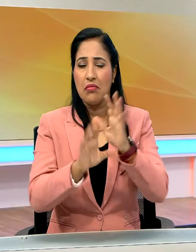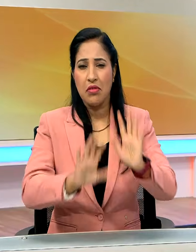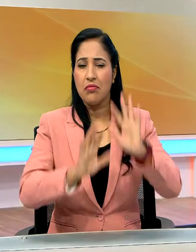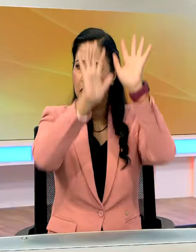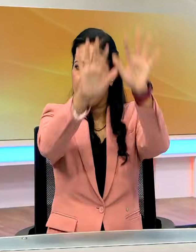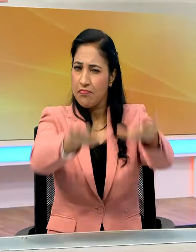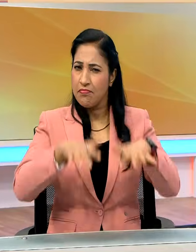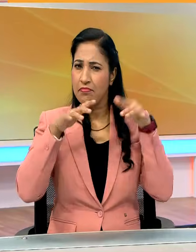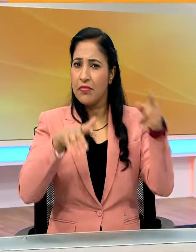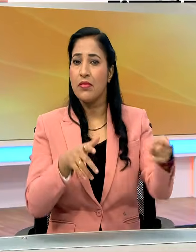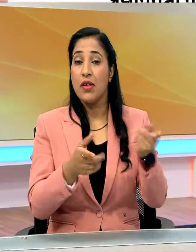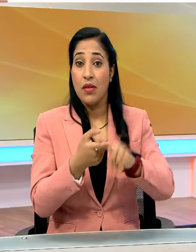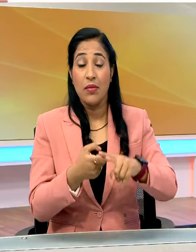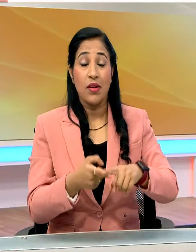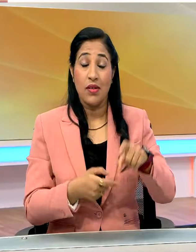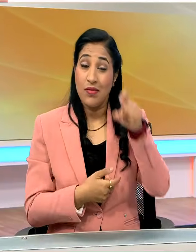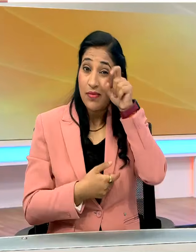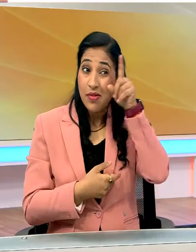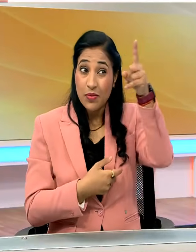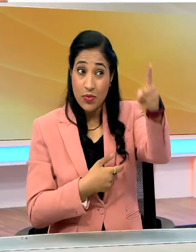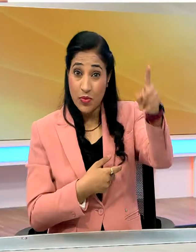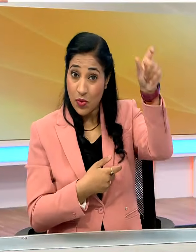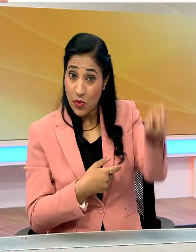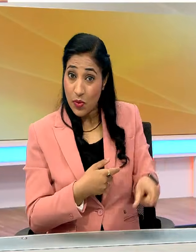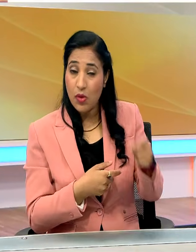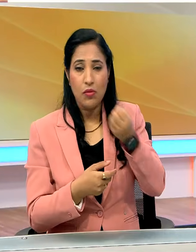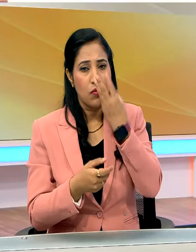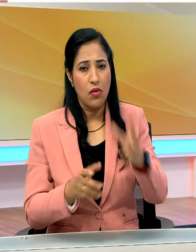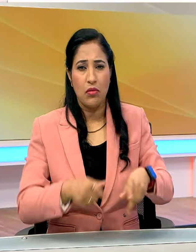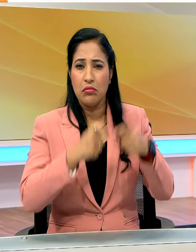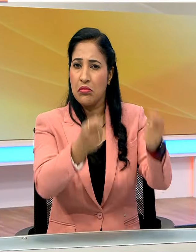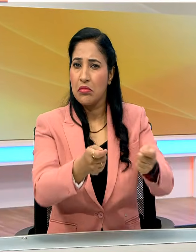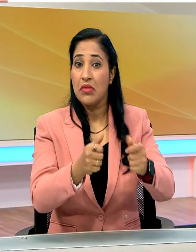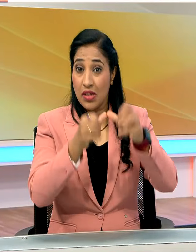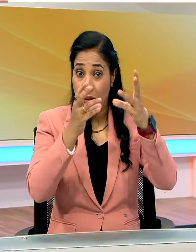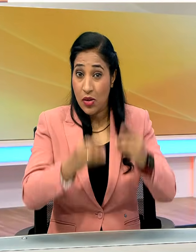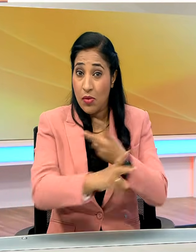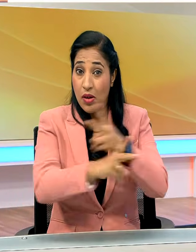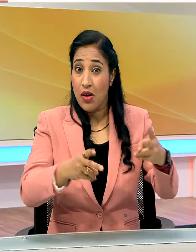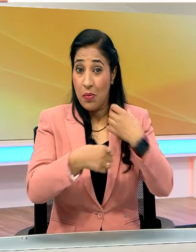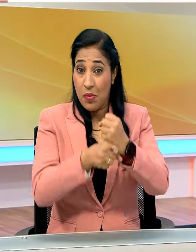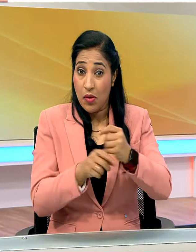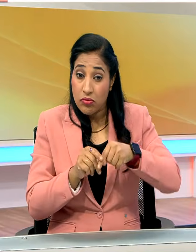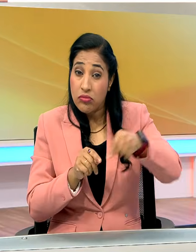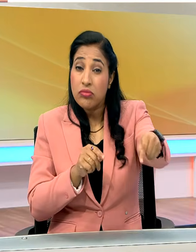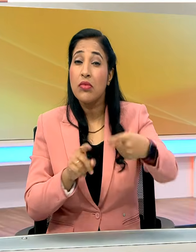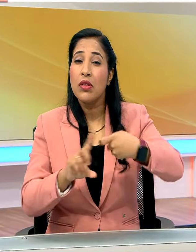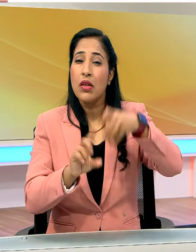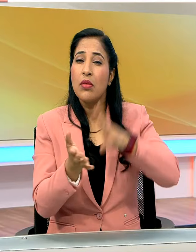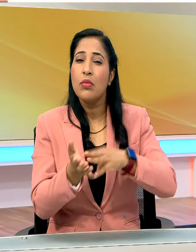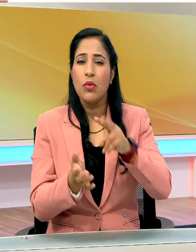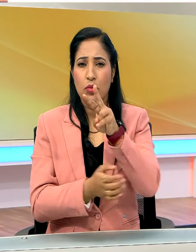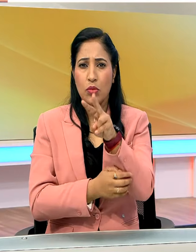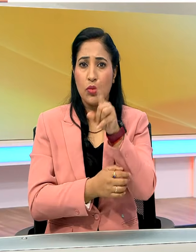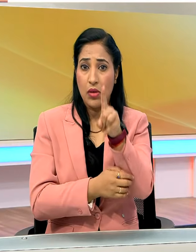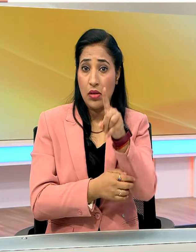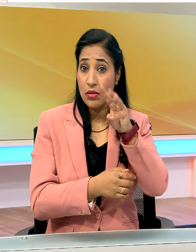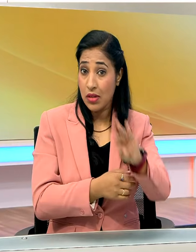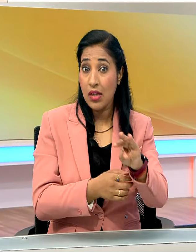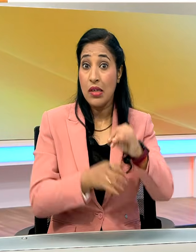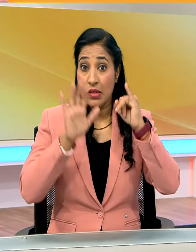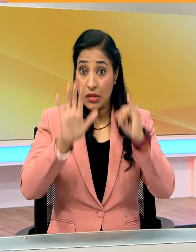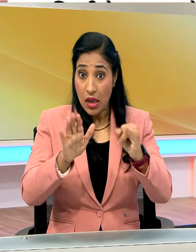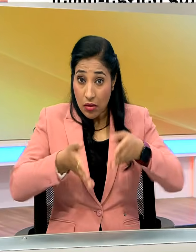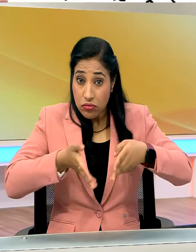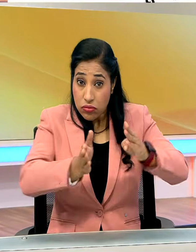इस दौरान उन्होंने डॉक्टर भीमराव अंबेडकर को श्रद्धांजलि दी। इकोनॉमिक कॉरिडोर 213 किलोमीटर लंबा है। ये 6 लेन वाला कॉरिडोर है